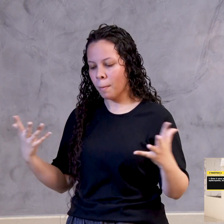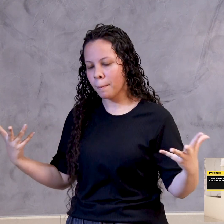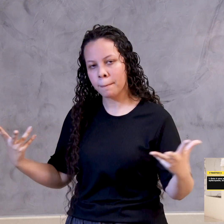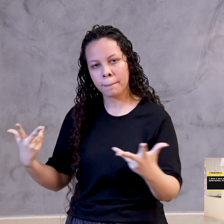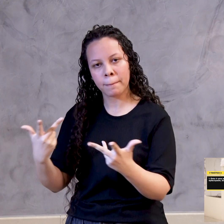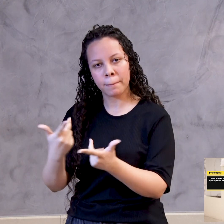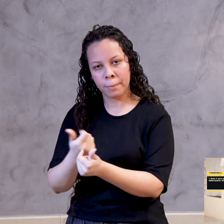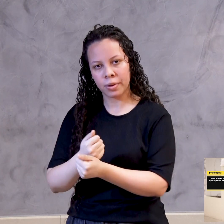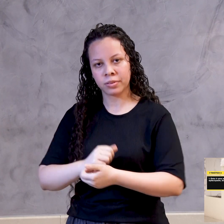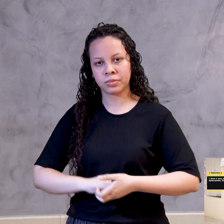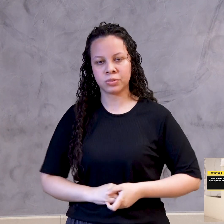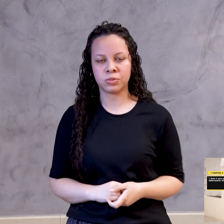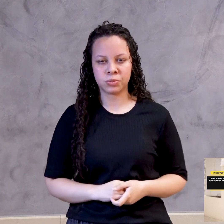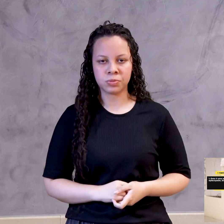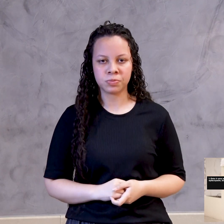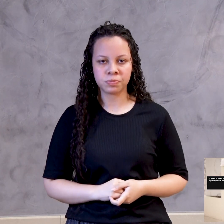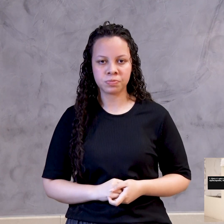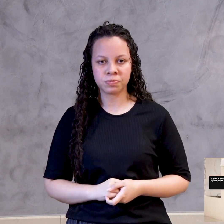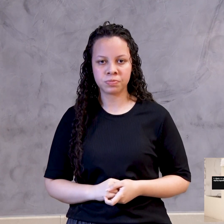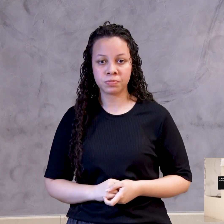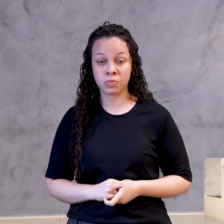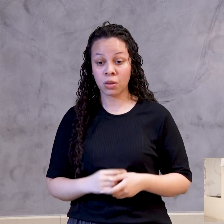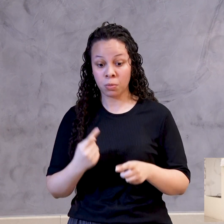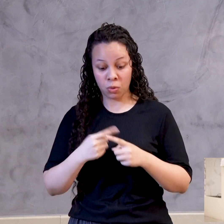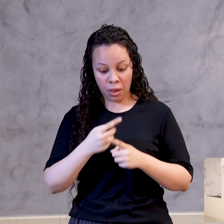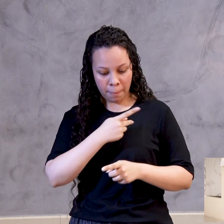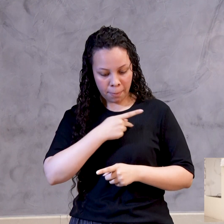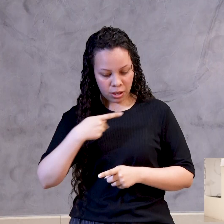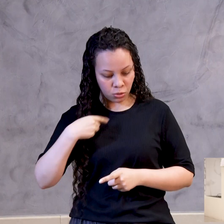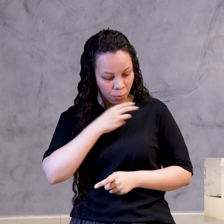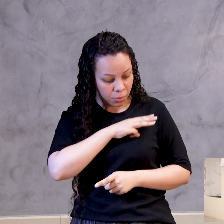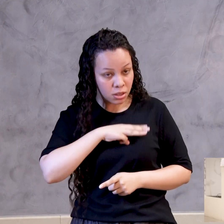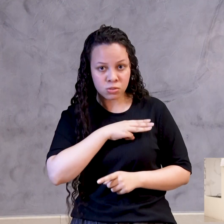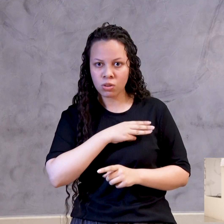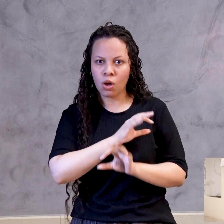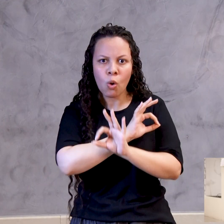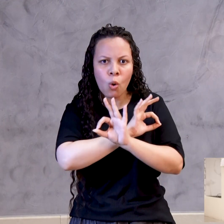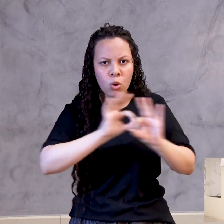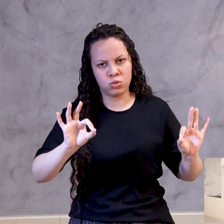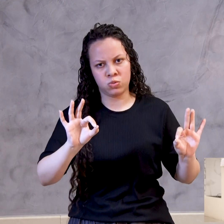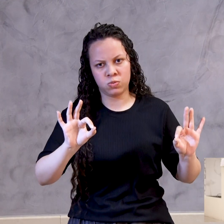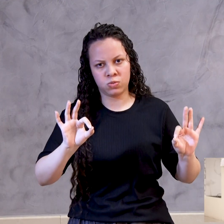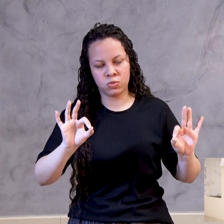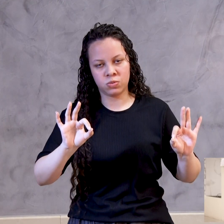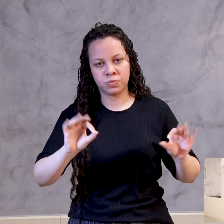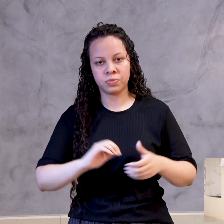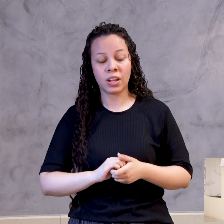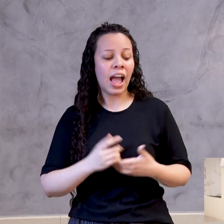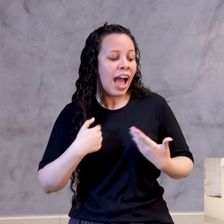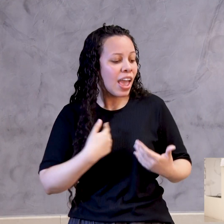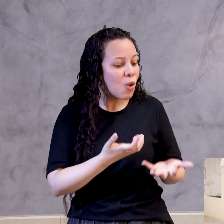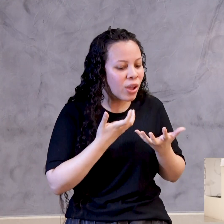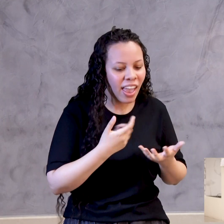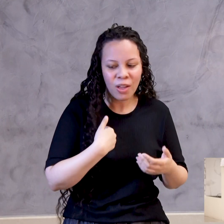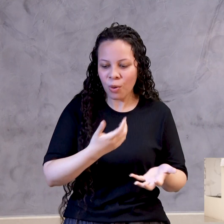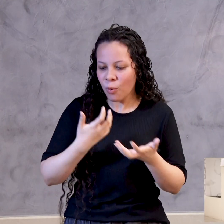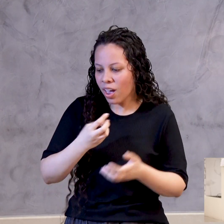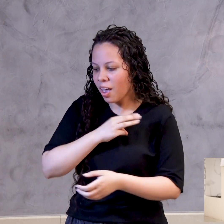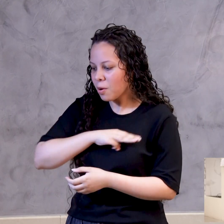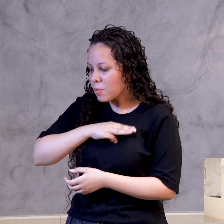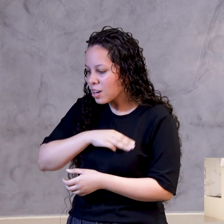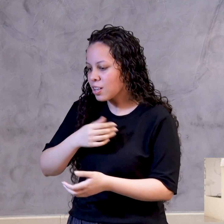deseja. É uma coisa maravilhosa. Então, eu também desejo, o outro